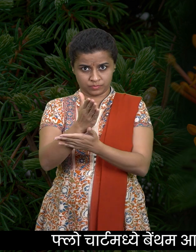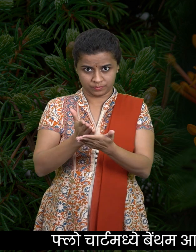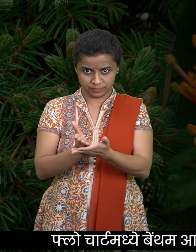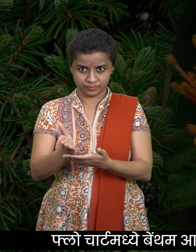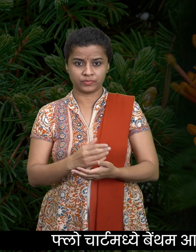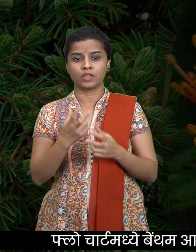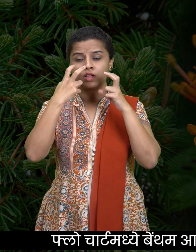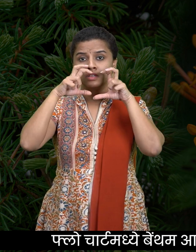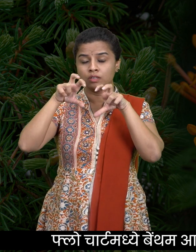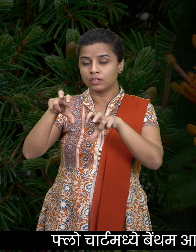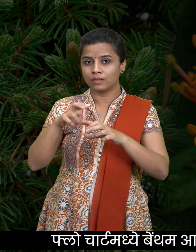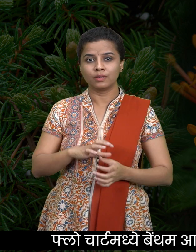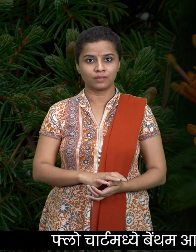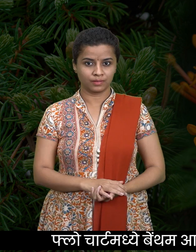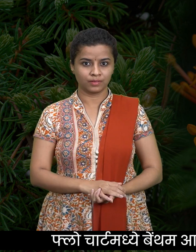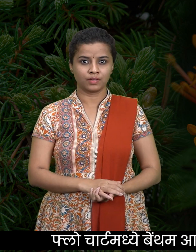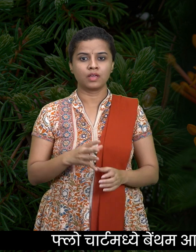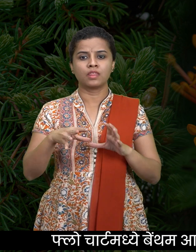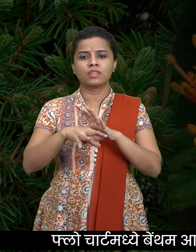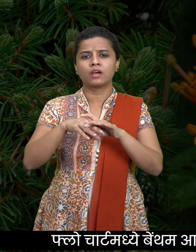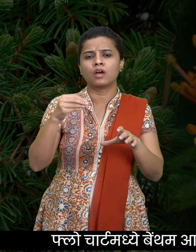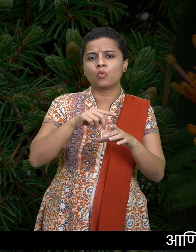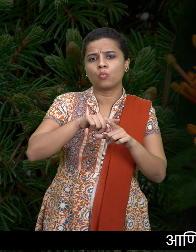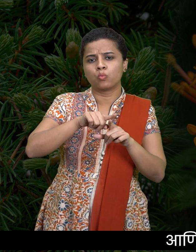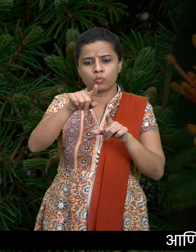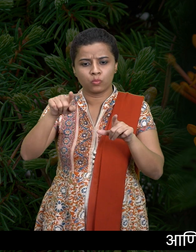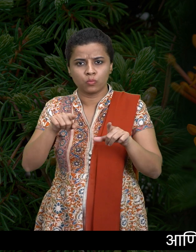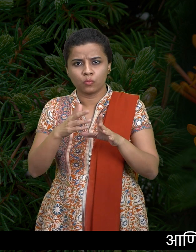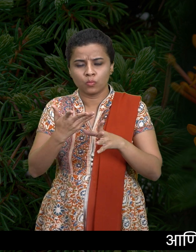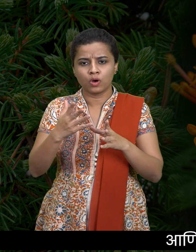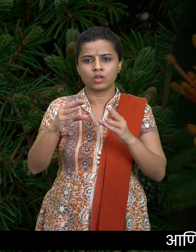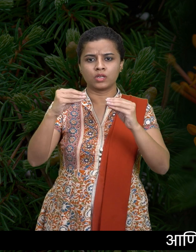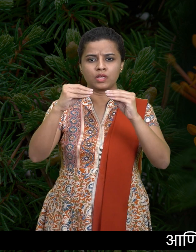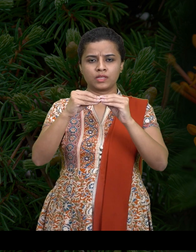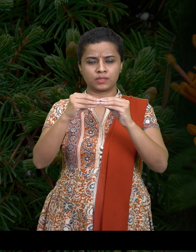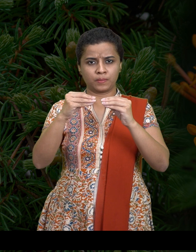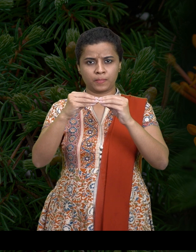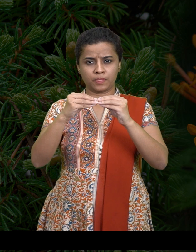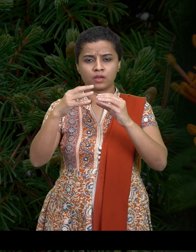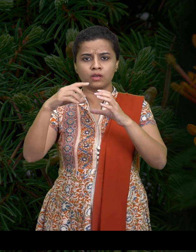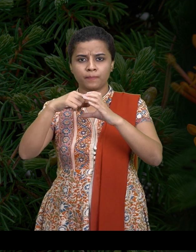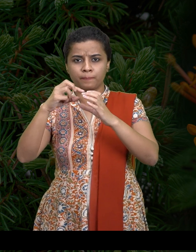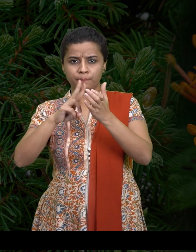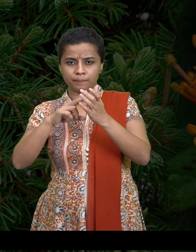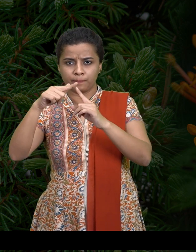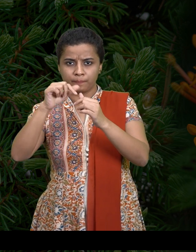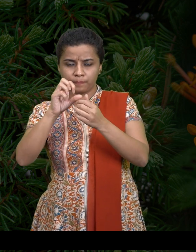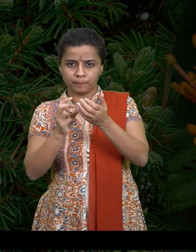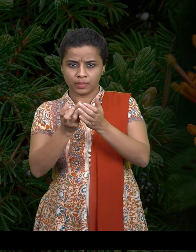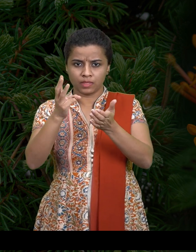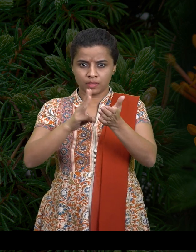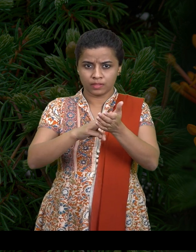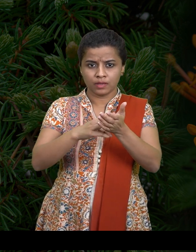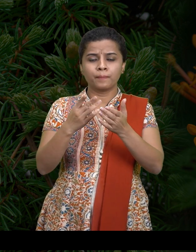फ्लो चार्टमध्ये बेंथम आणि हुकरच्या वर्गीकरण प्रणालीची रूपरेषा पाहू. हुकरची वर्गीकरण प्रणाली फ्लो चार्टमध्ये.